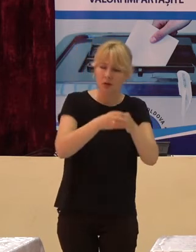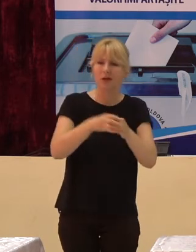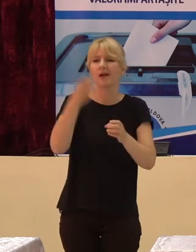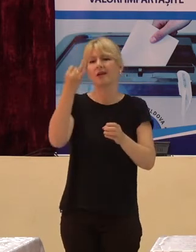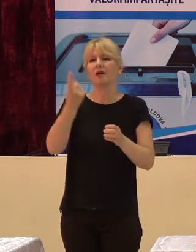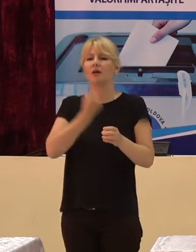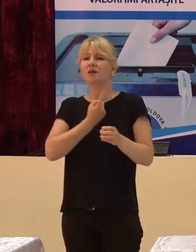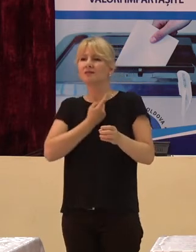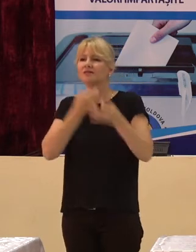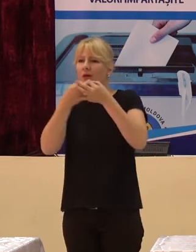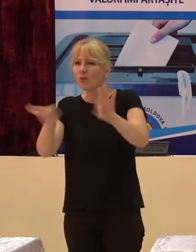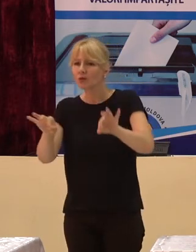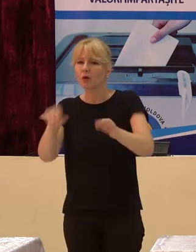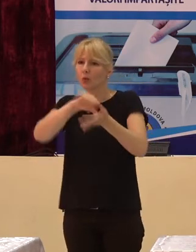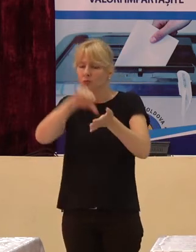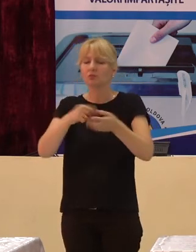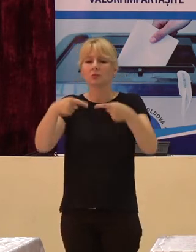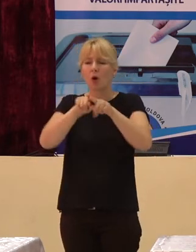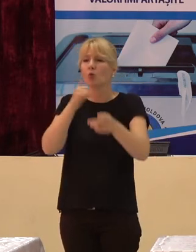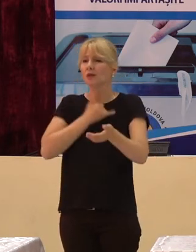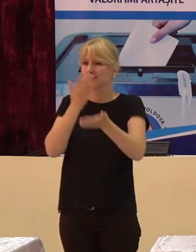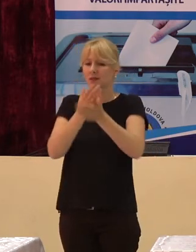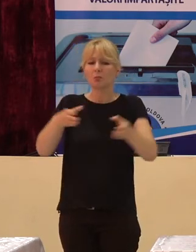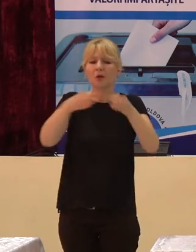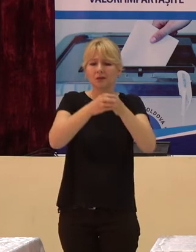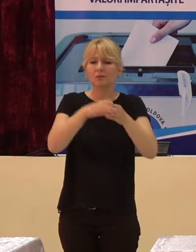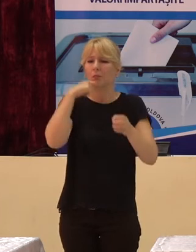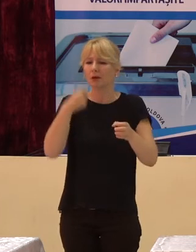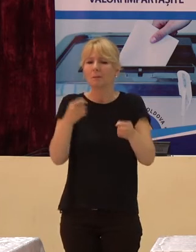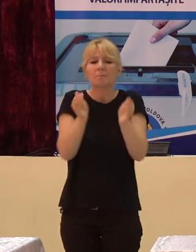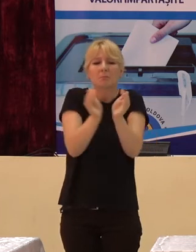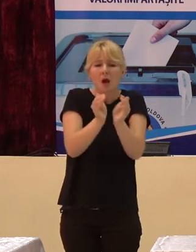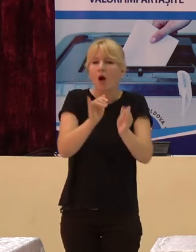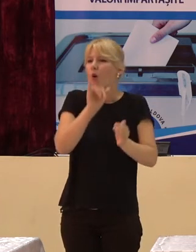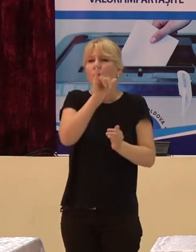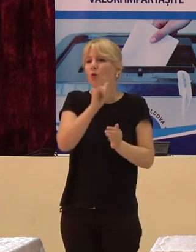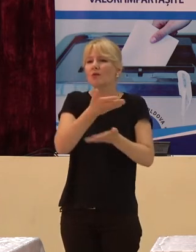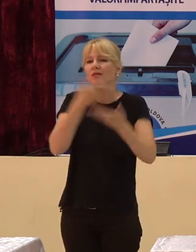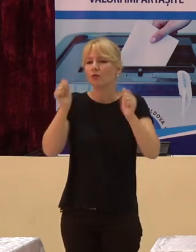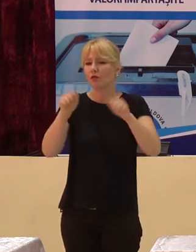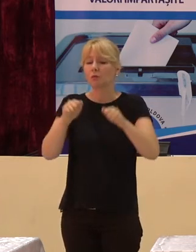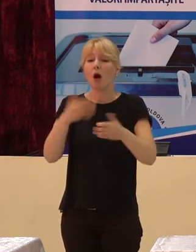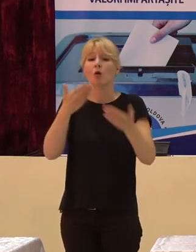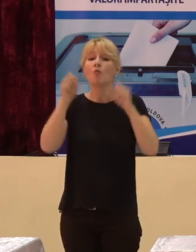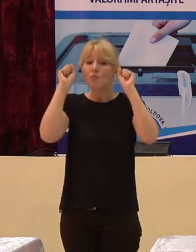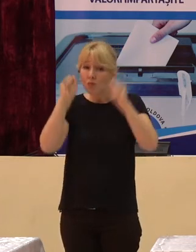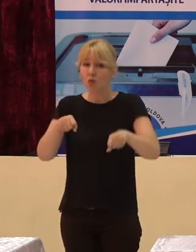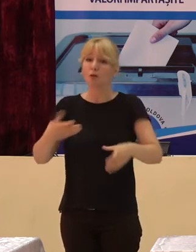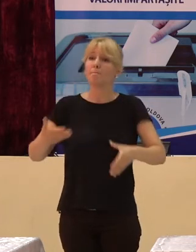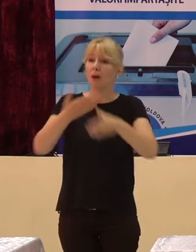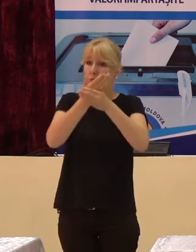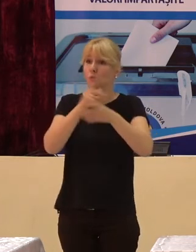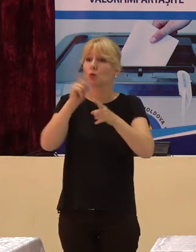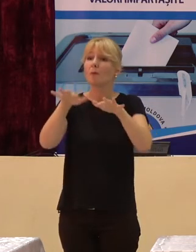candidații independenți, pentru că avem foarte multe partide mici și candidați independenți cu potențial, care ar putea contribui în Parlament și nu